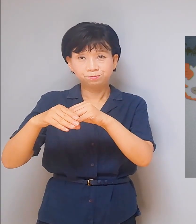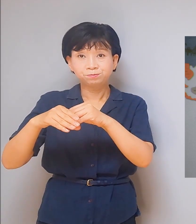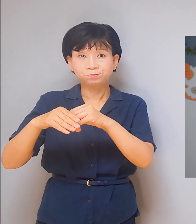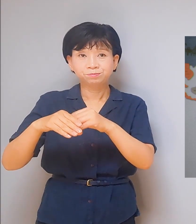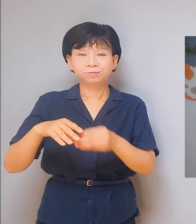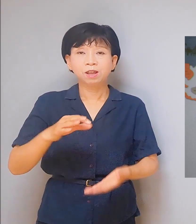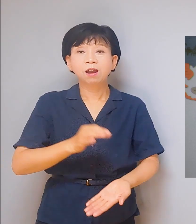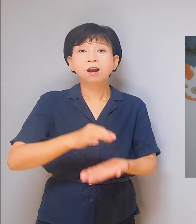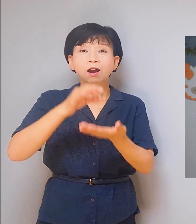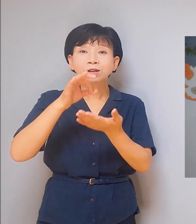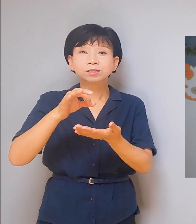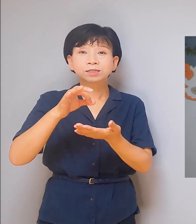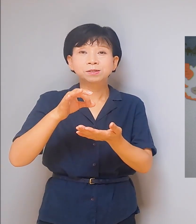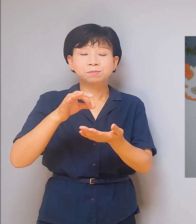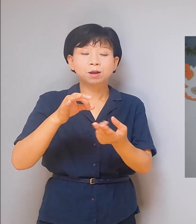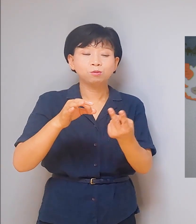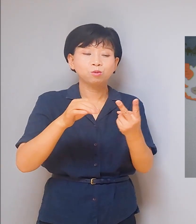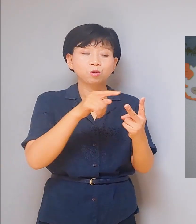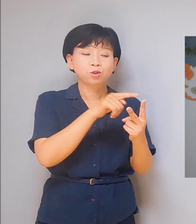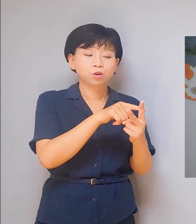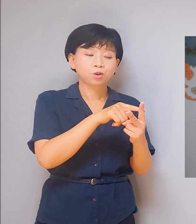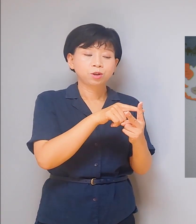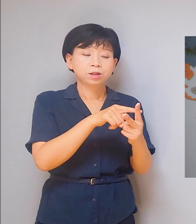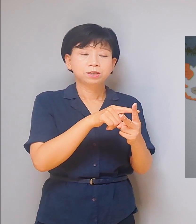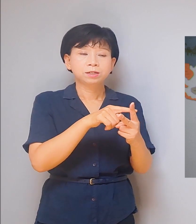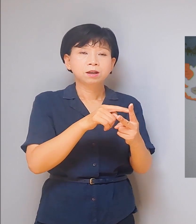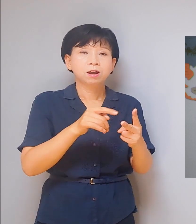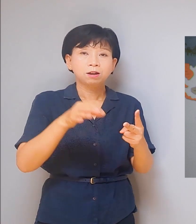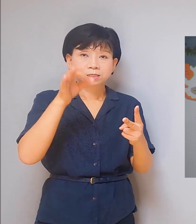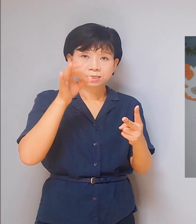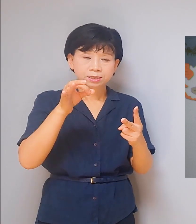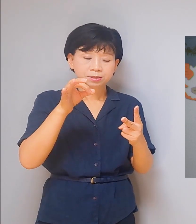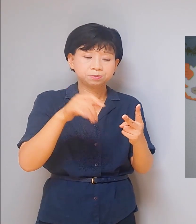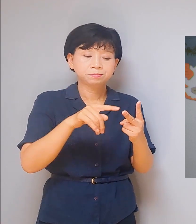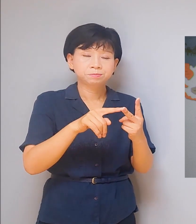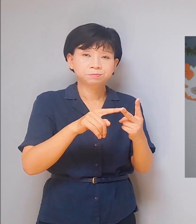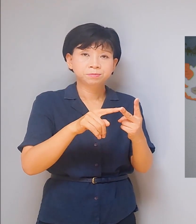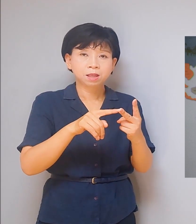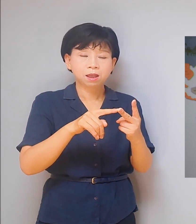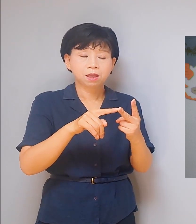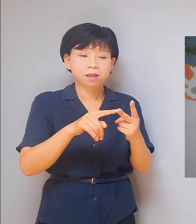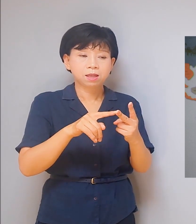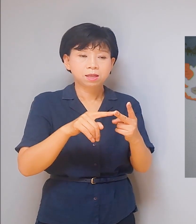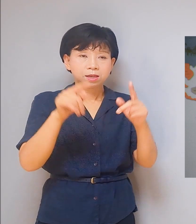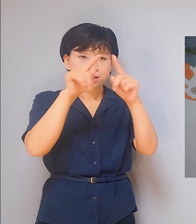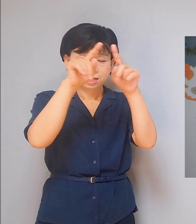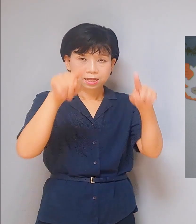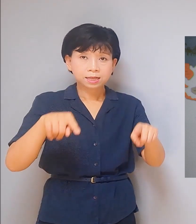헌금하실 때 같이 우리 맥주 감사 봉투에다가 하시면